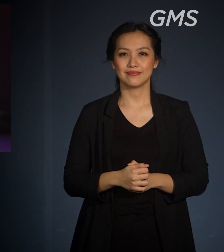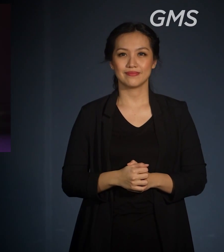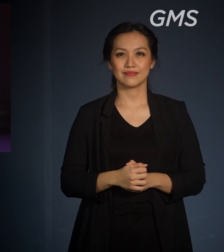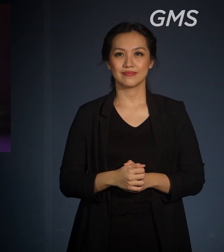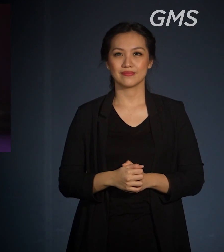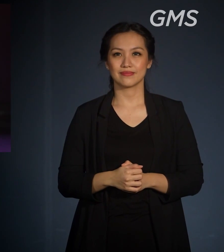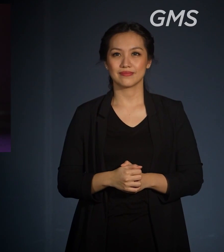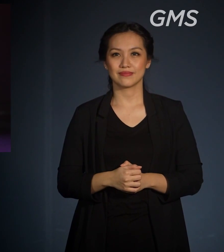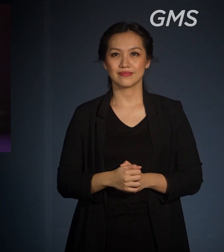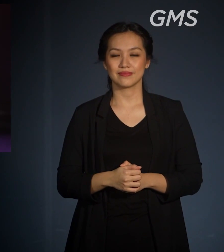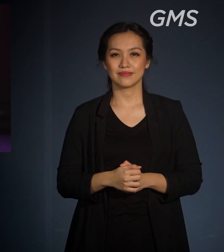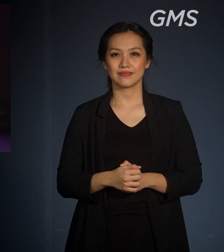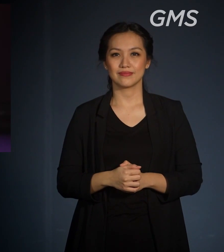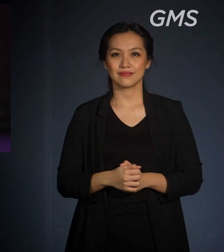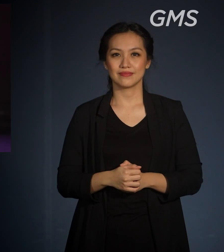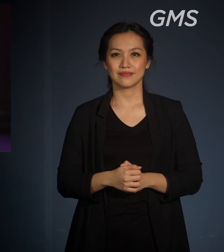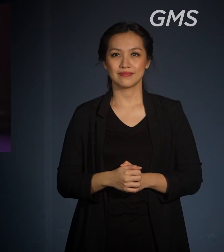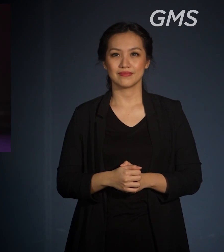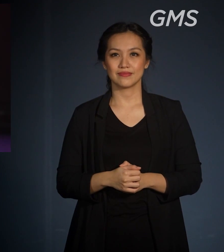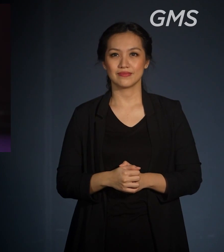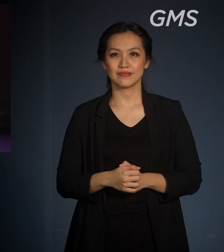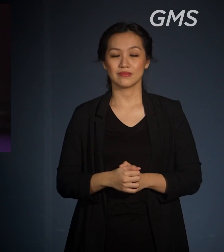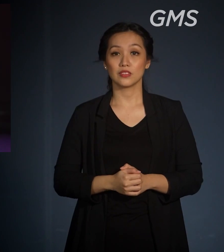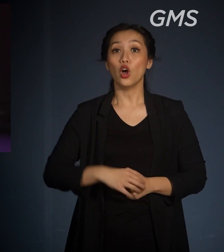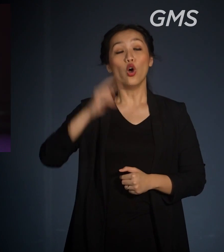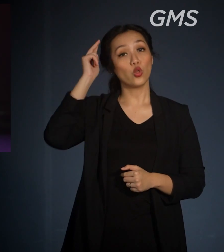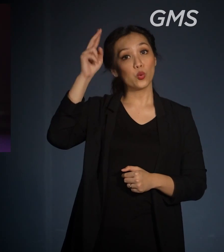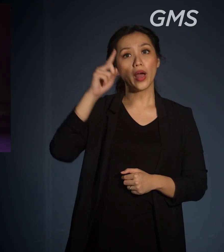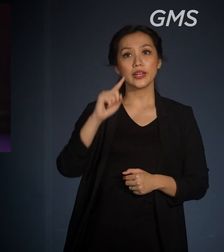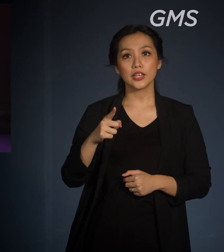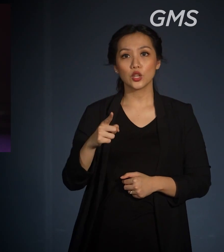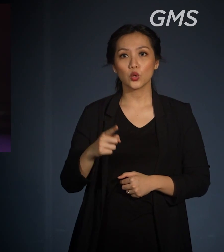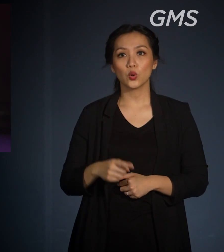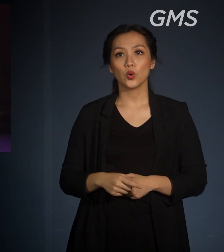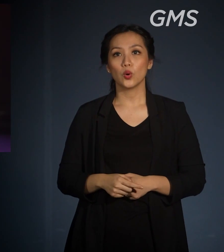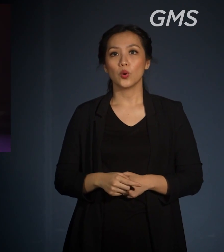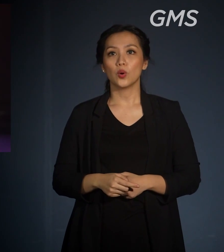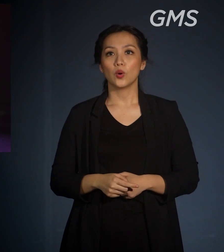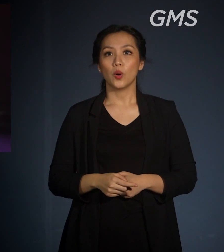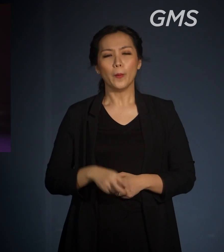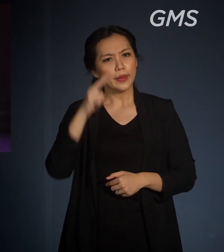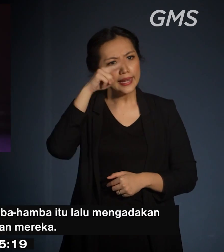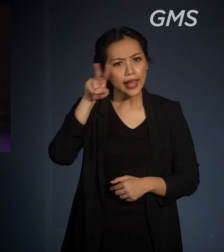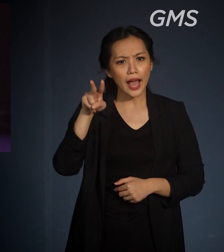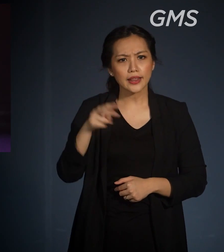dengan siapa? Dengan mereka. Berarti Tuhan itu mengadakan perhitungan loh dengan hidup